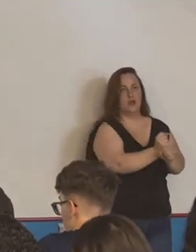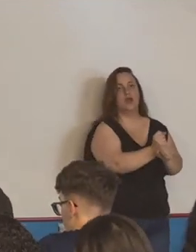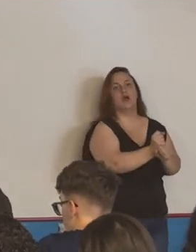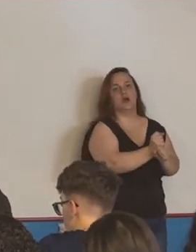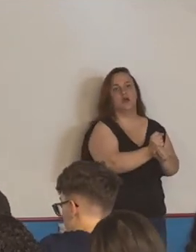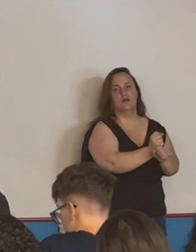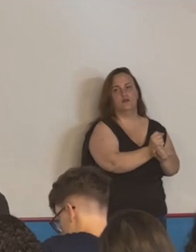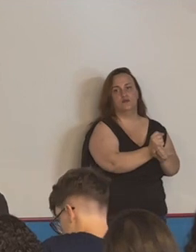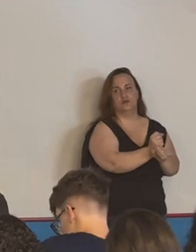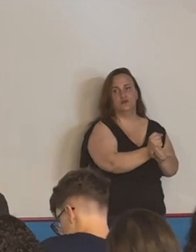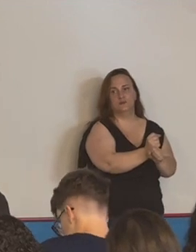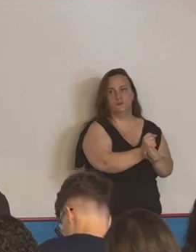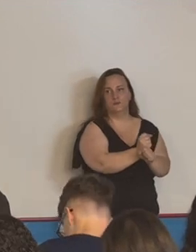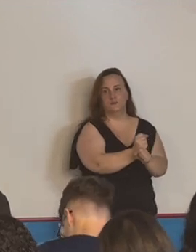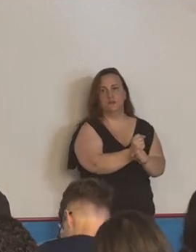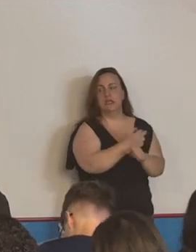e